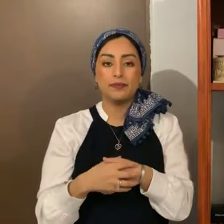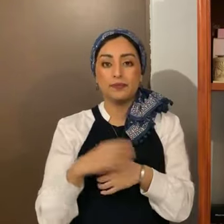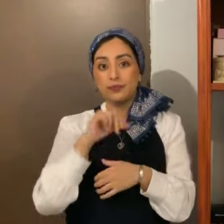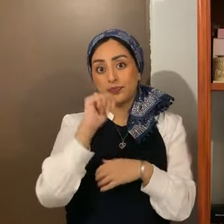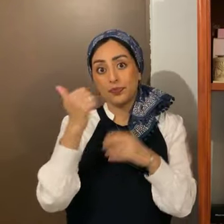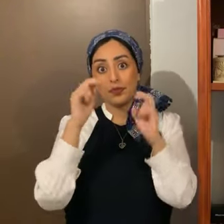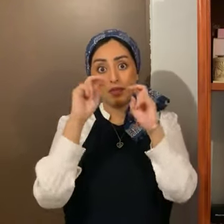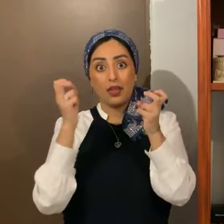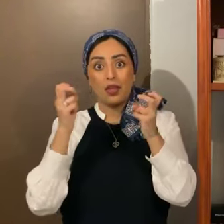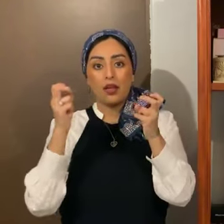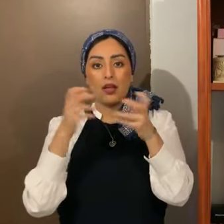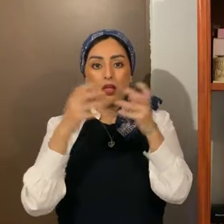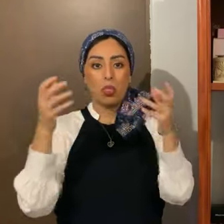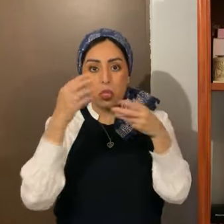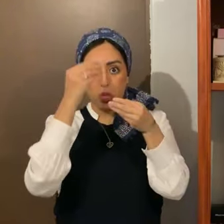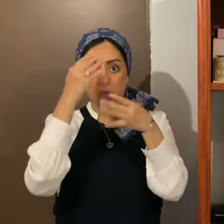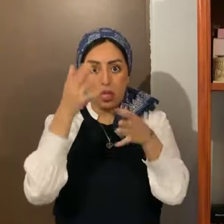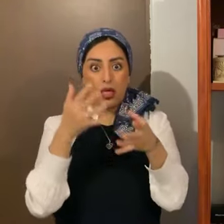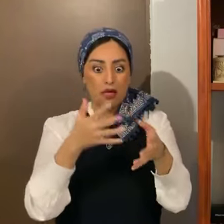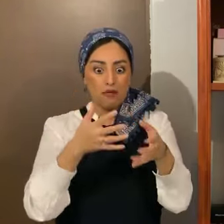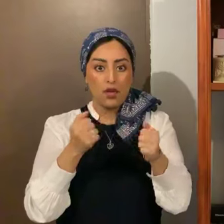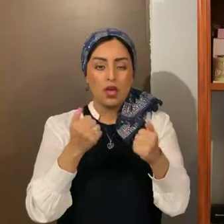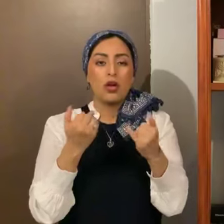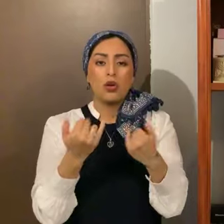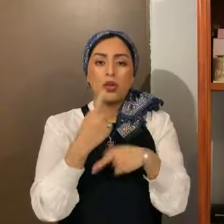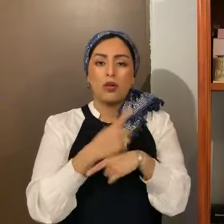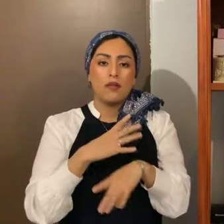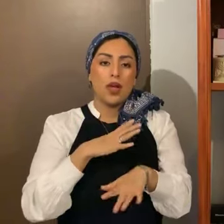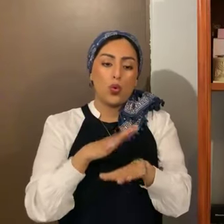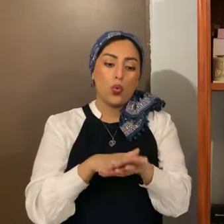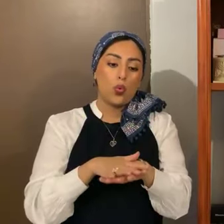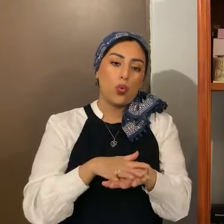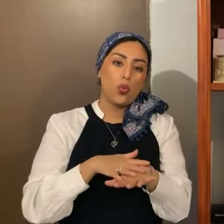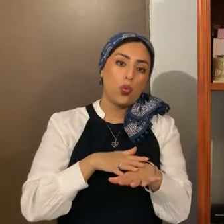otros temas, como es mucha información, si nos vamos más rapidito.